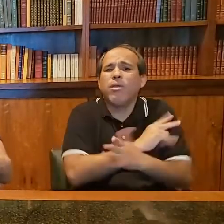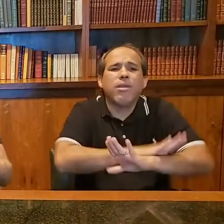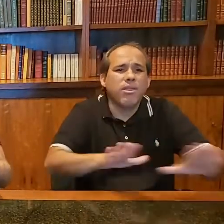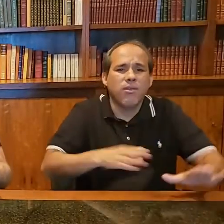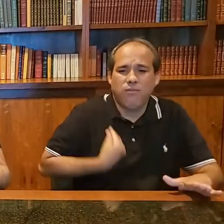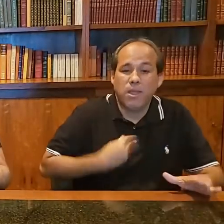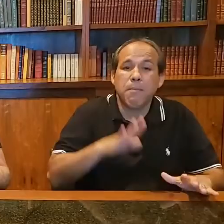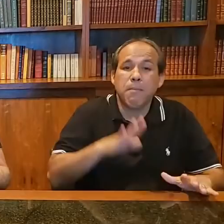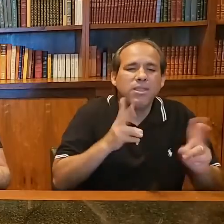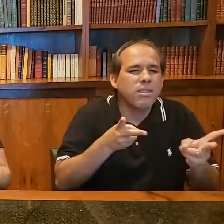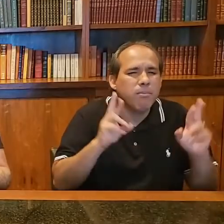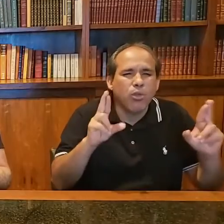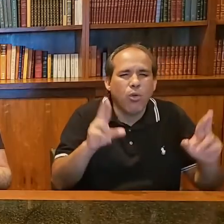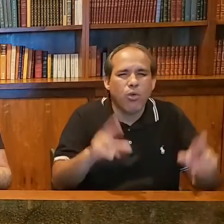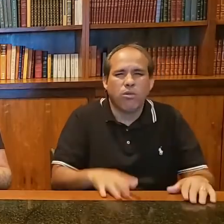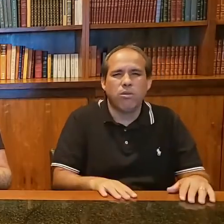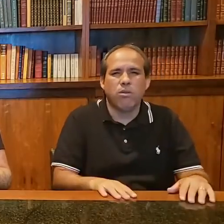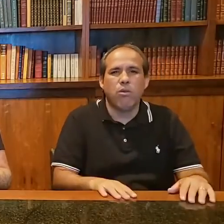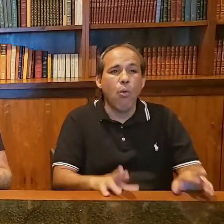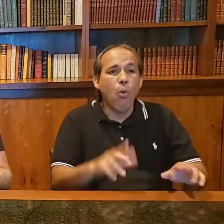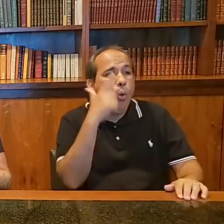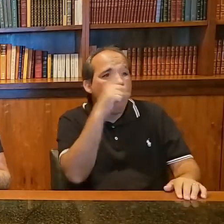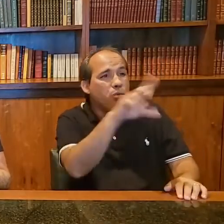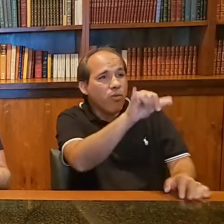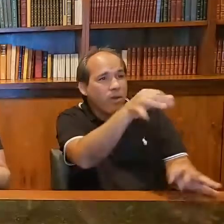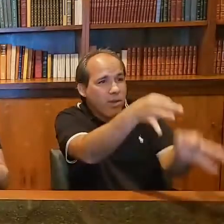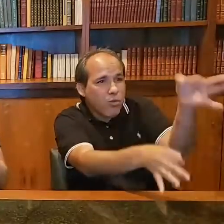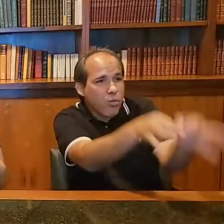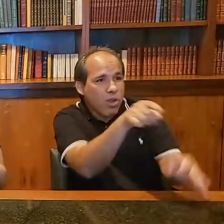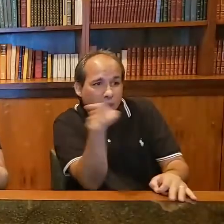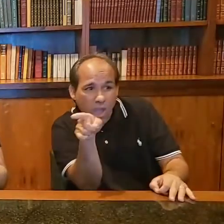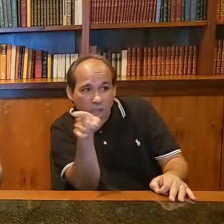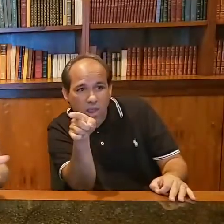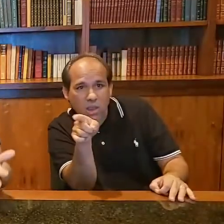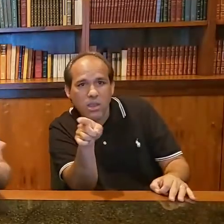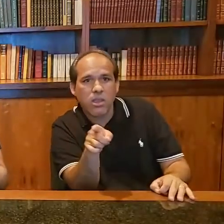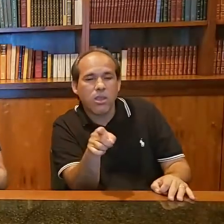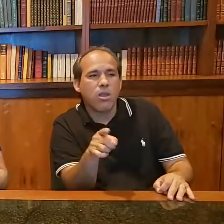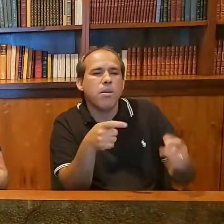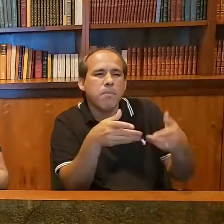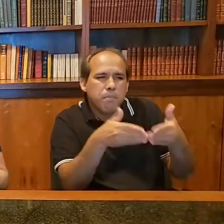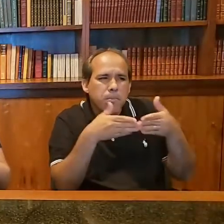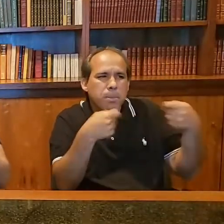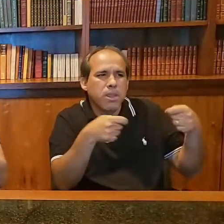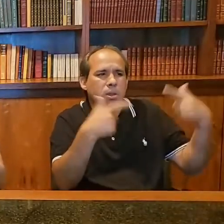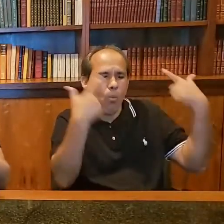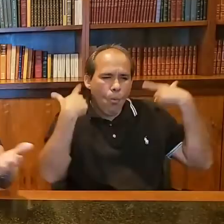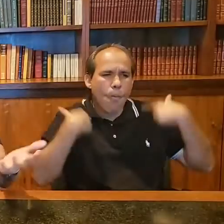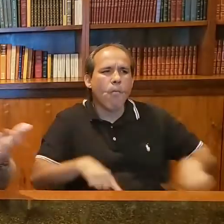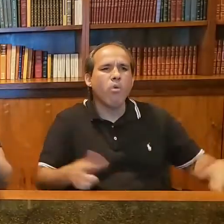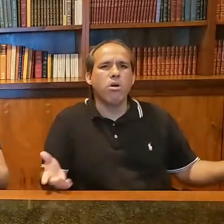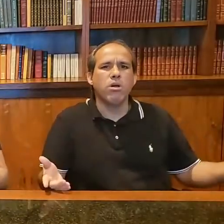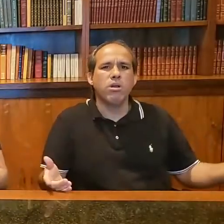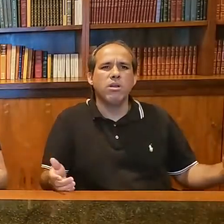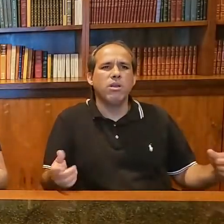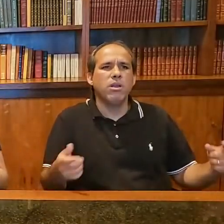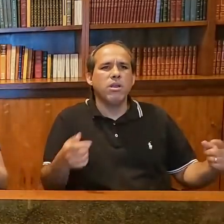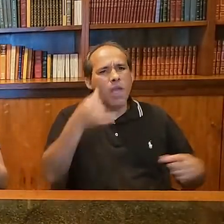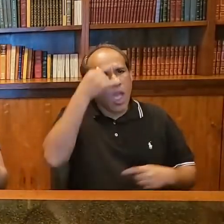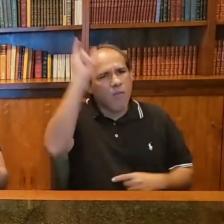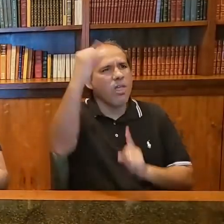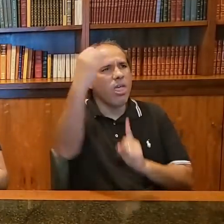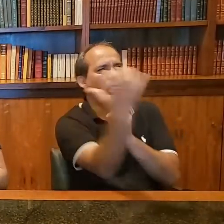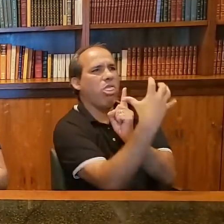sempre torce para quê? Para aquele que vai nos julgar, nos julgue com isenção. E sem pressões